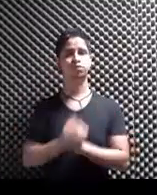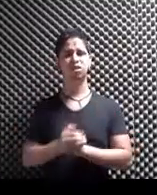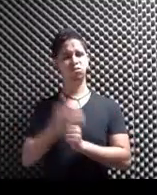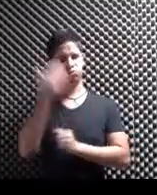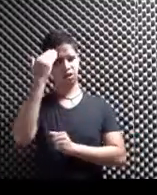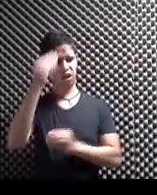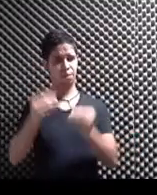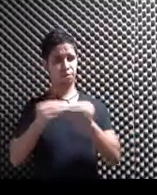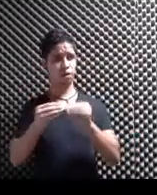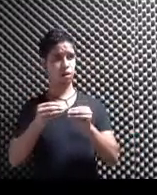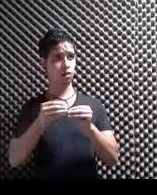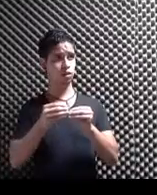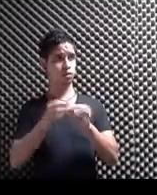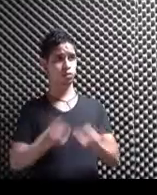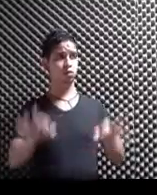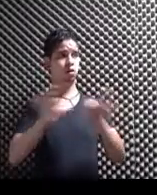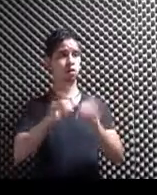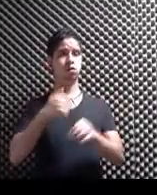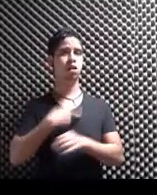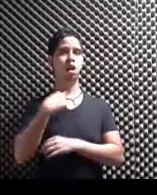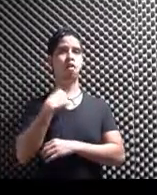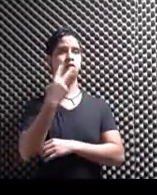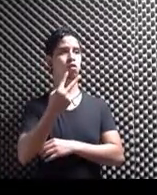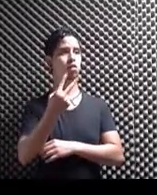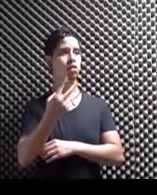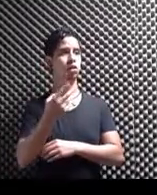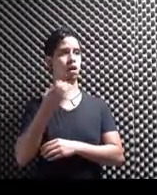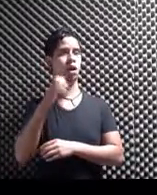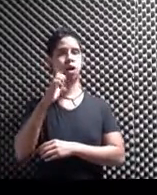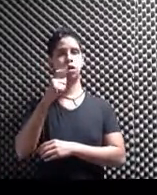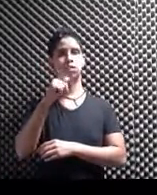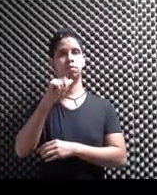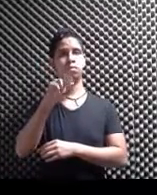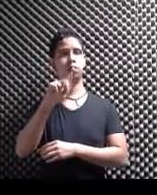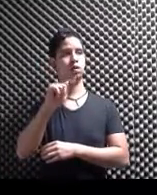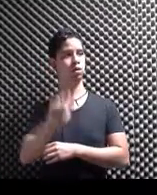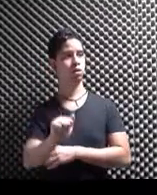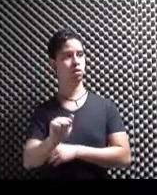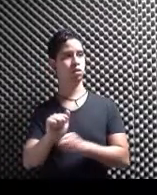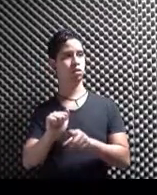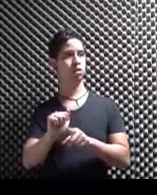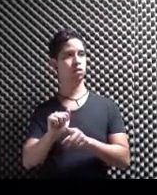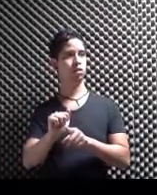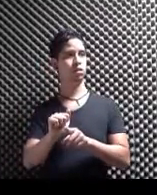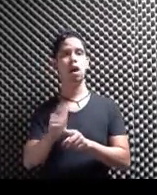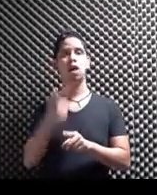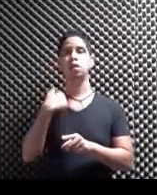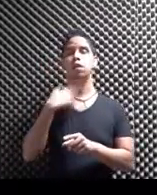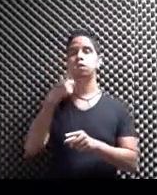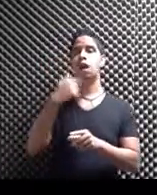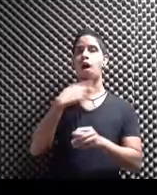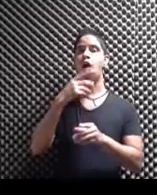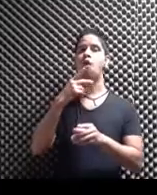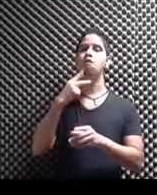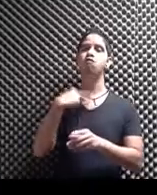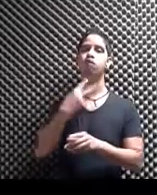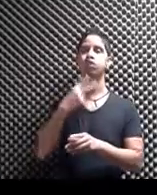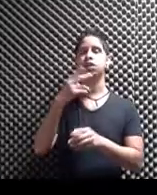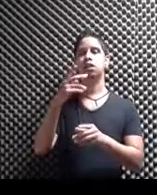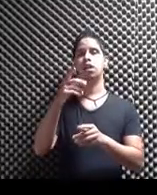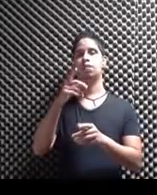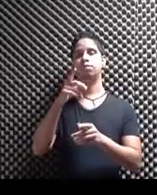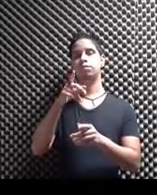la gente que esa voz experta que estamos escuchando es la de psico psico tarotista Me confundí ahí